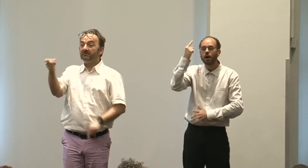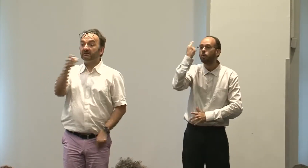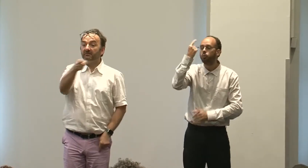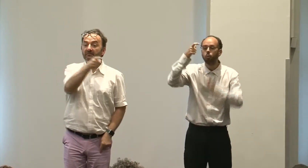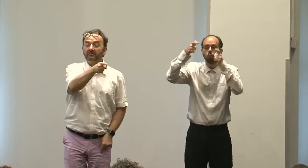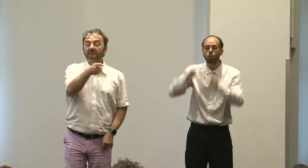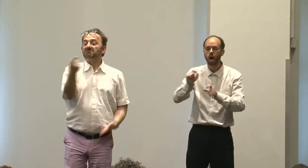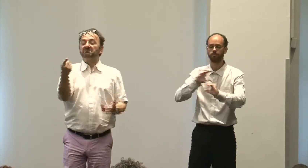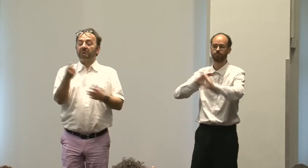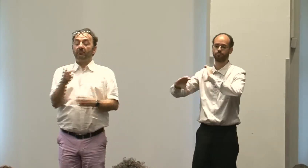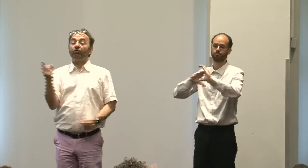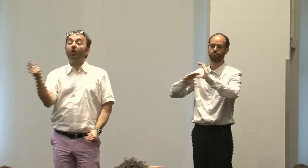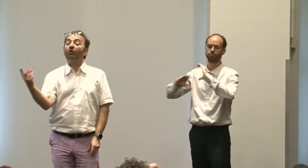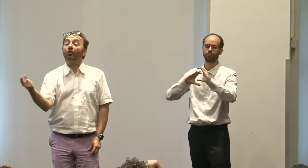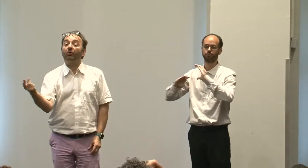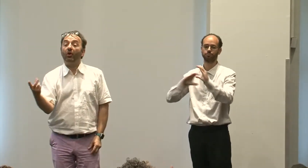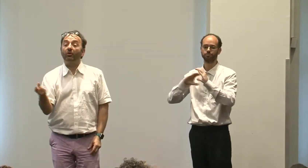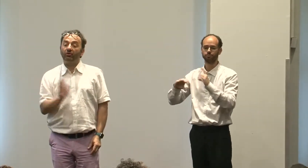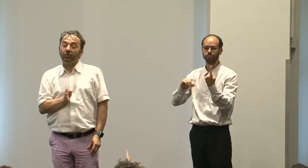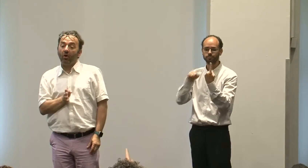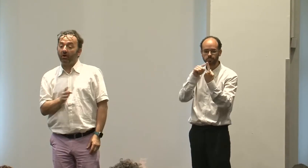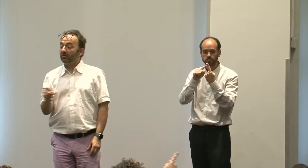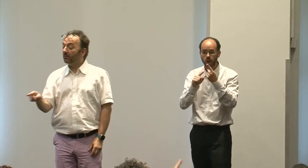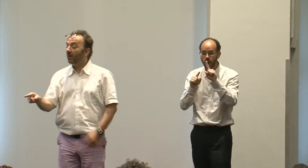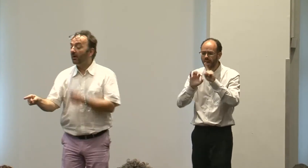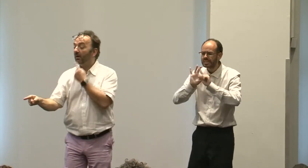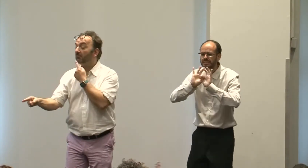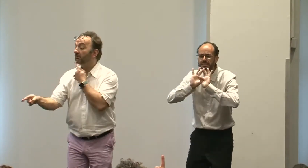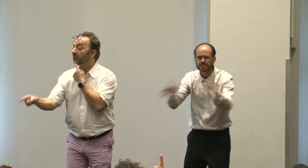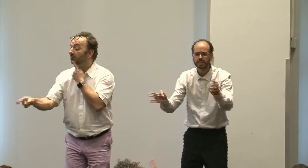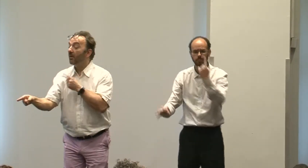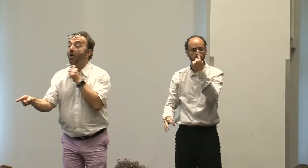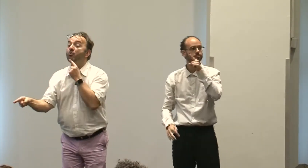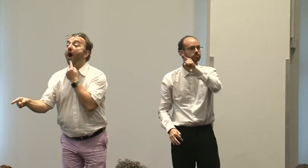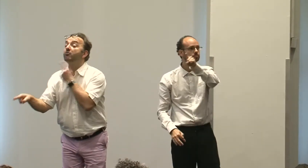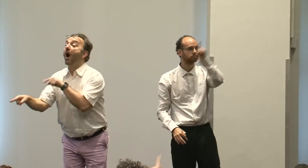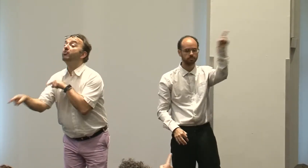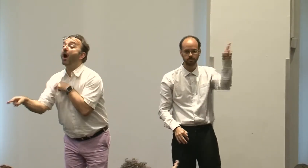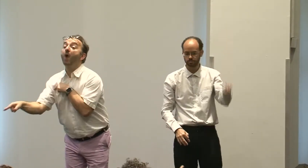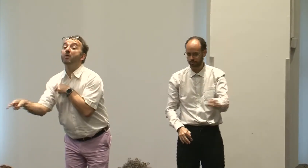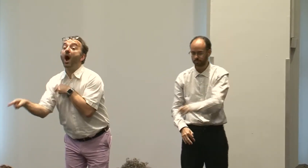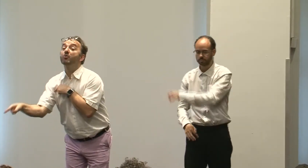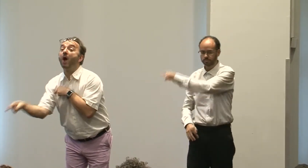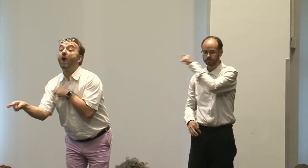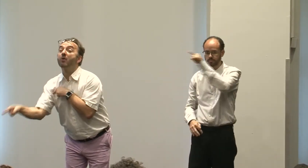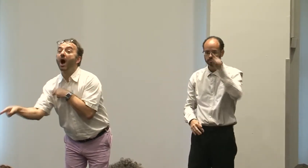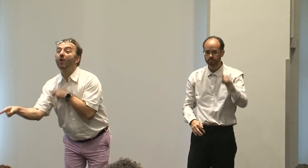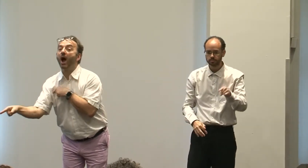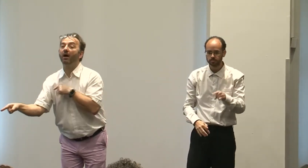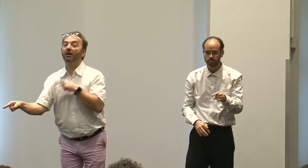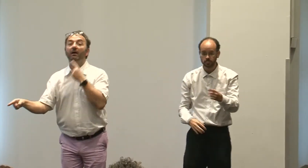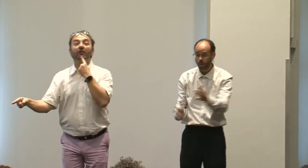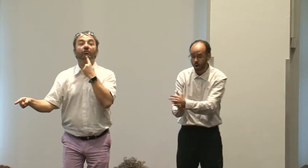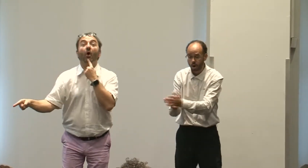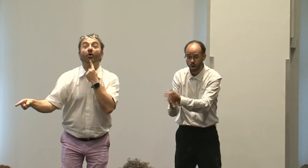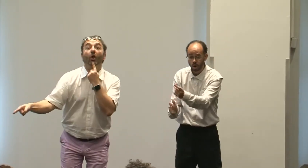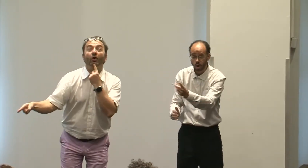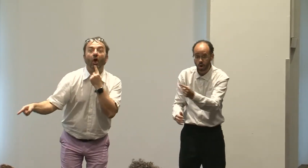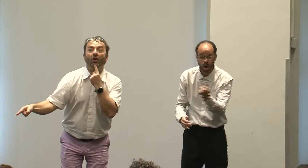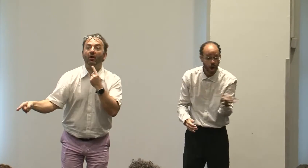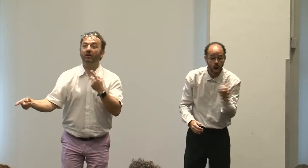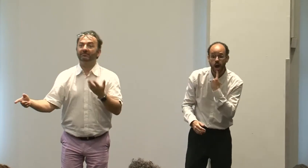uma ideia. Num lugar onde eu poderia me comunicar, de maneira mesmo que seja simples, o que